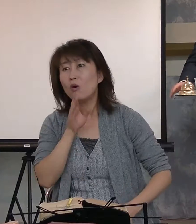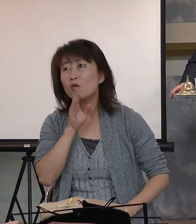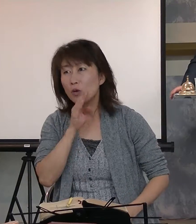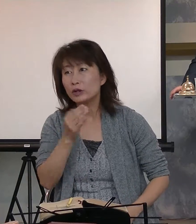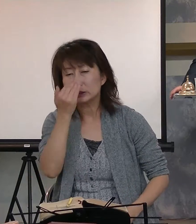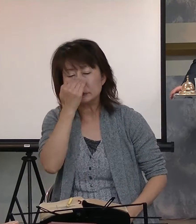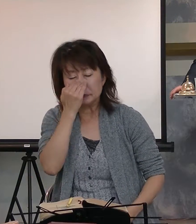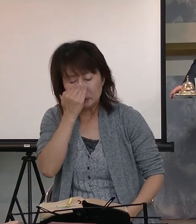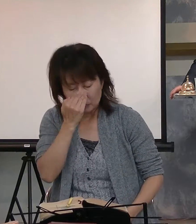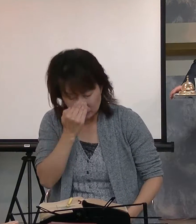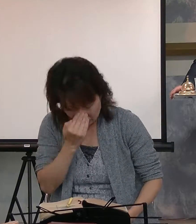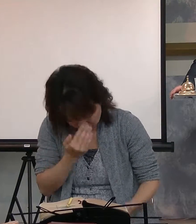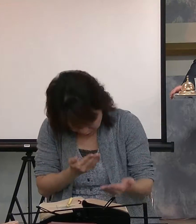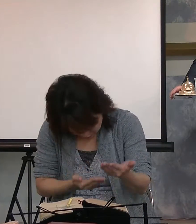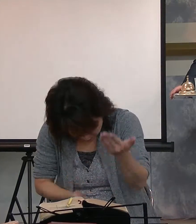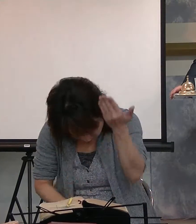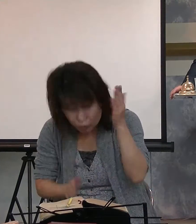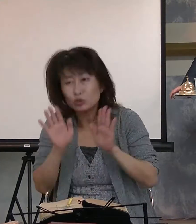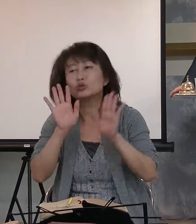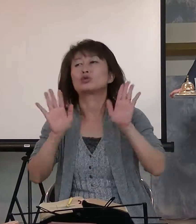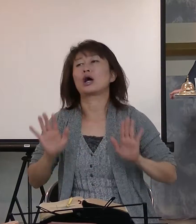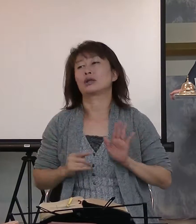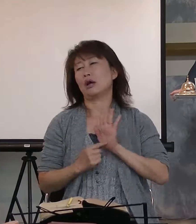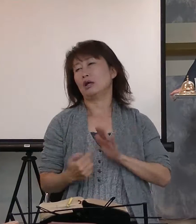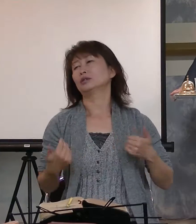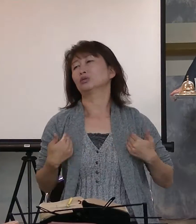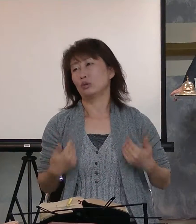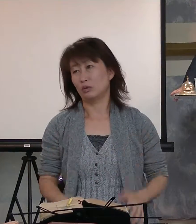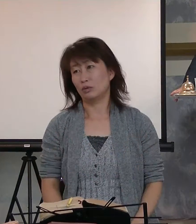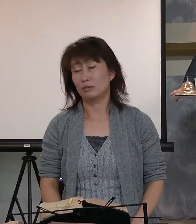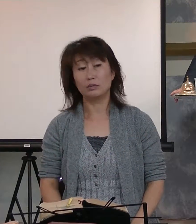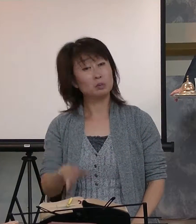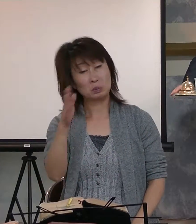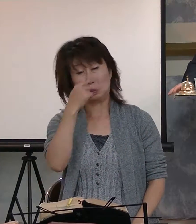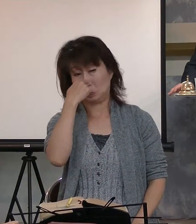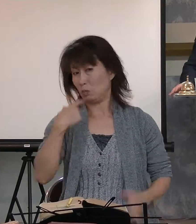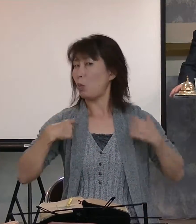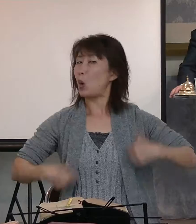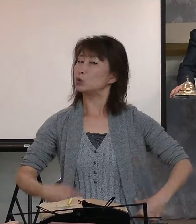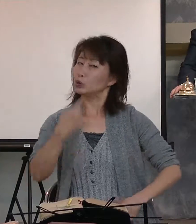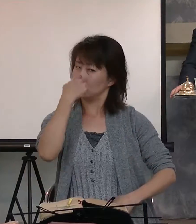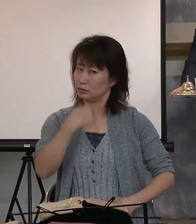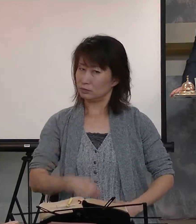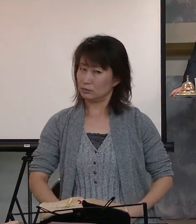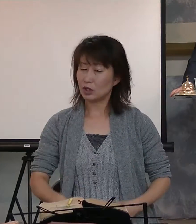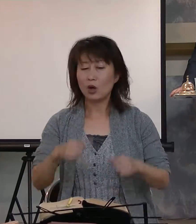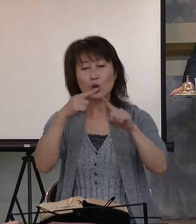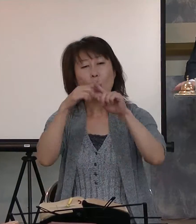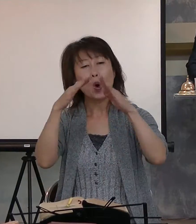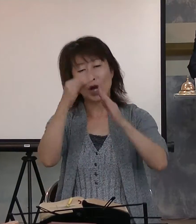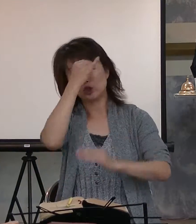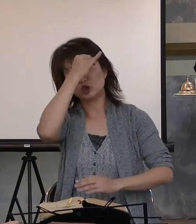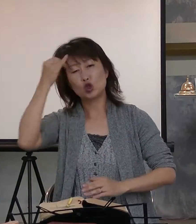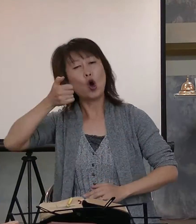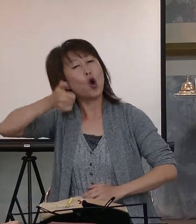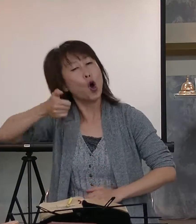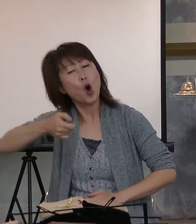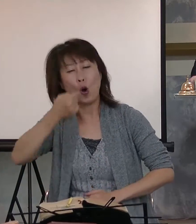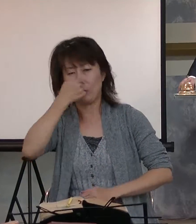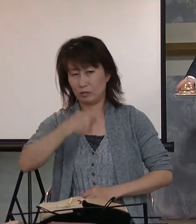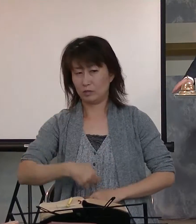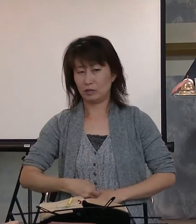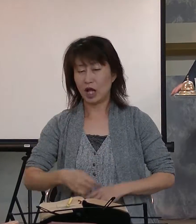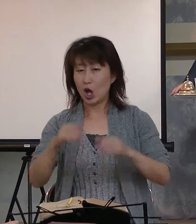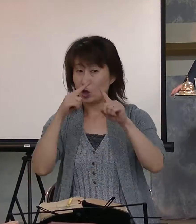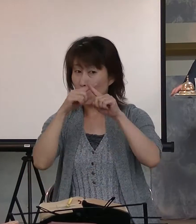ならなければなりません。いや、私は教会牧師だから、いや、私は教会の長老だから、いや、私は教会